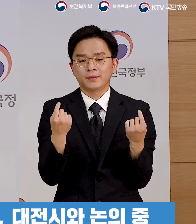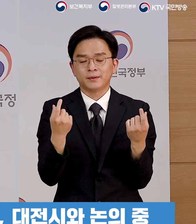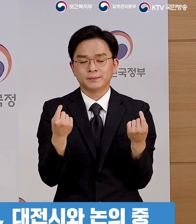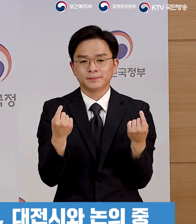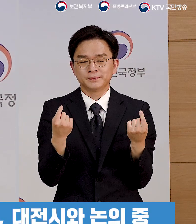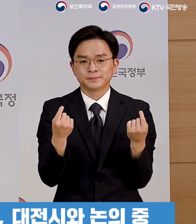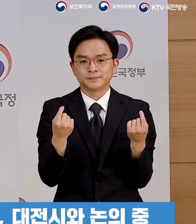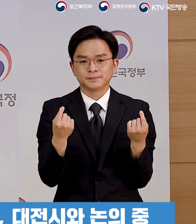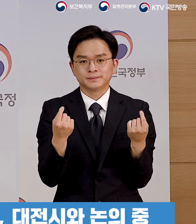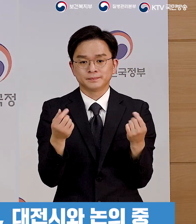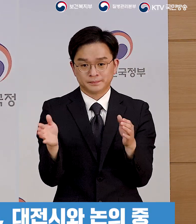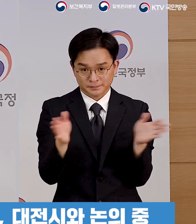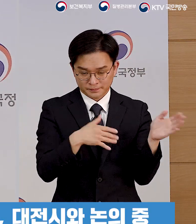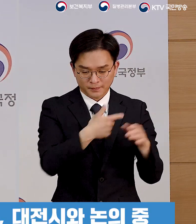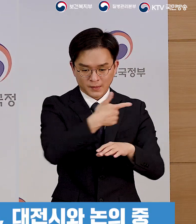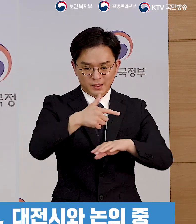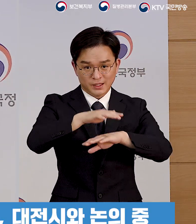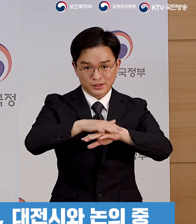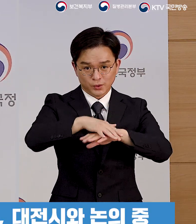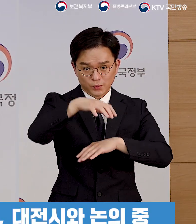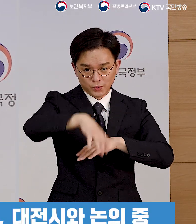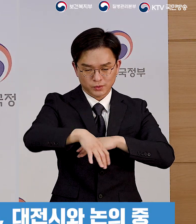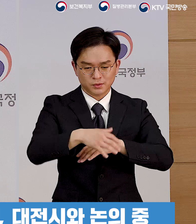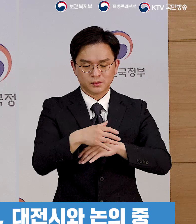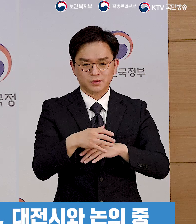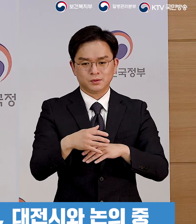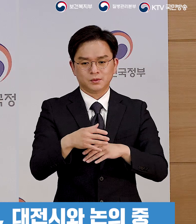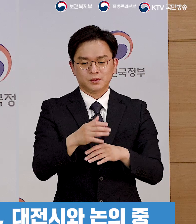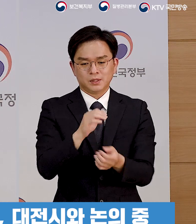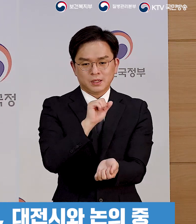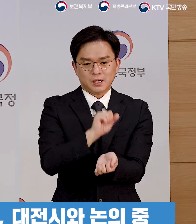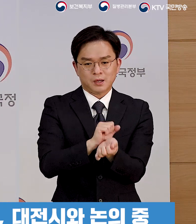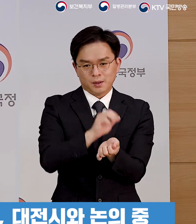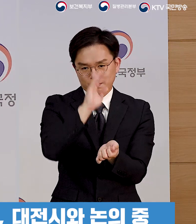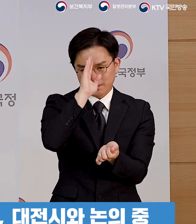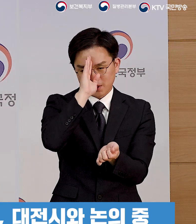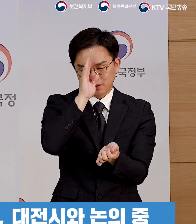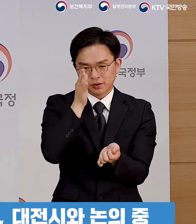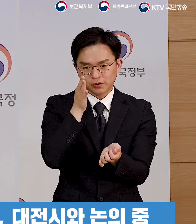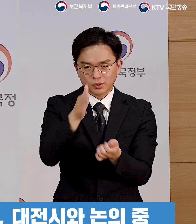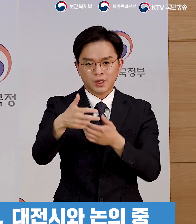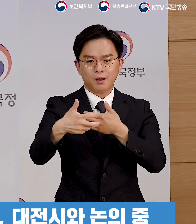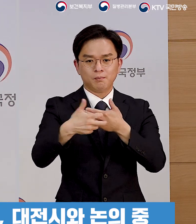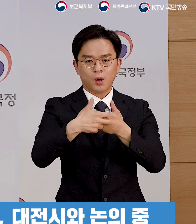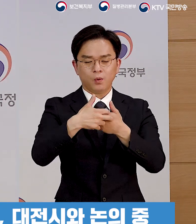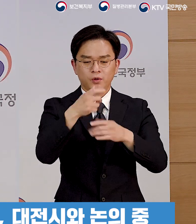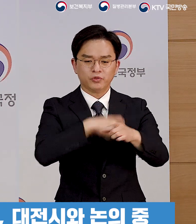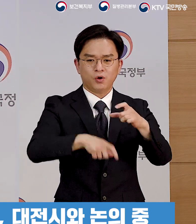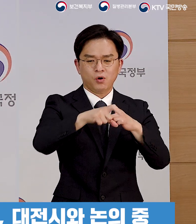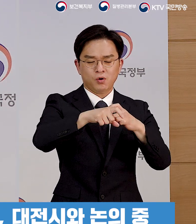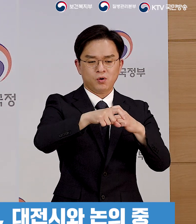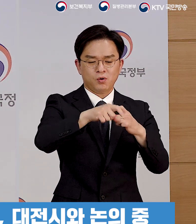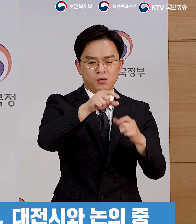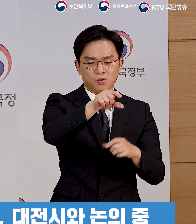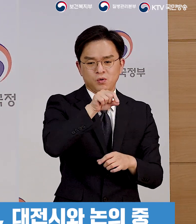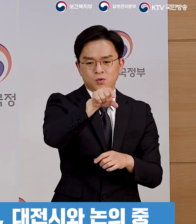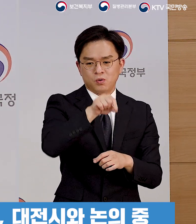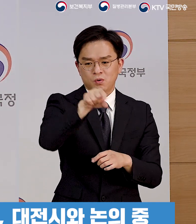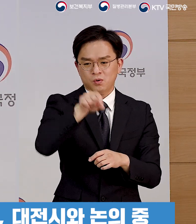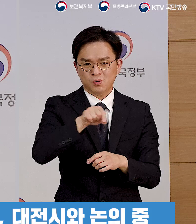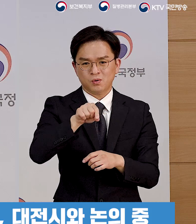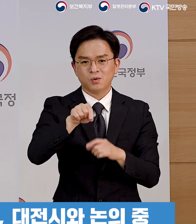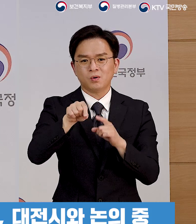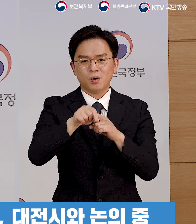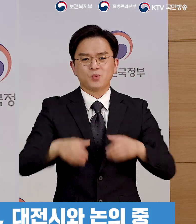대전의 감염병 전담병원 이제 추가 지정하는 부분과 관련되어서는 대전시에서 지금 이제 논의를 지금 진행 중에